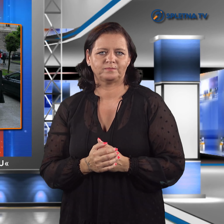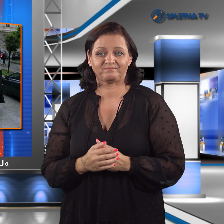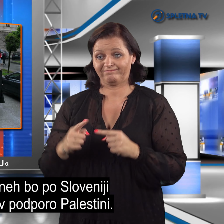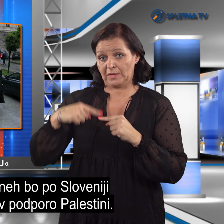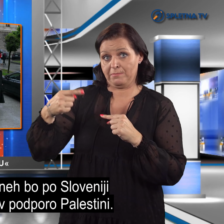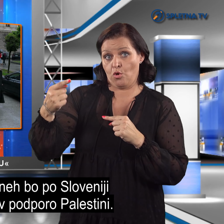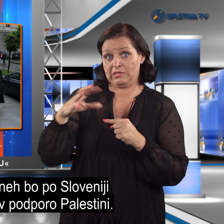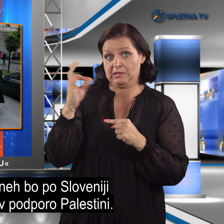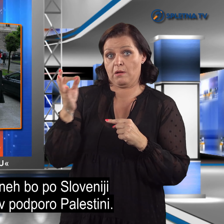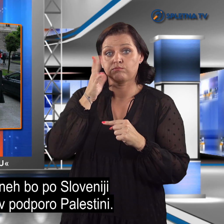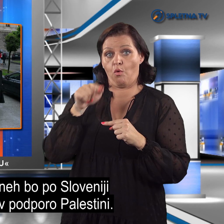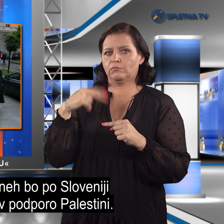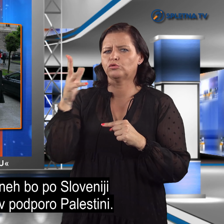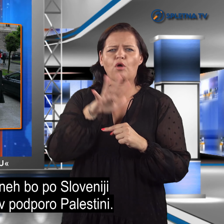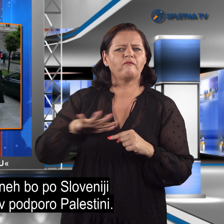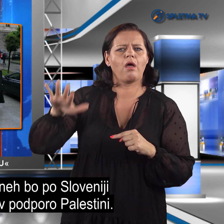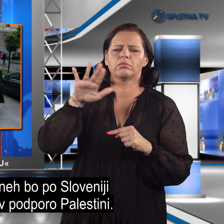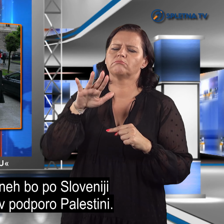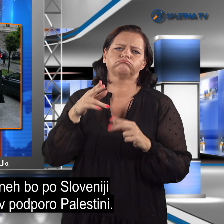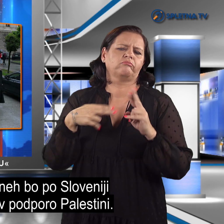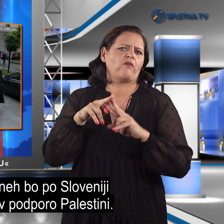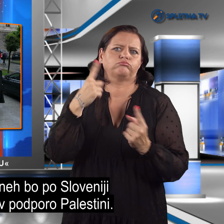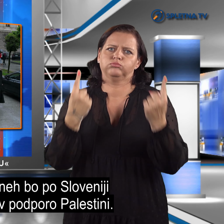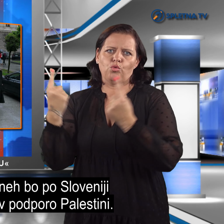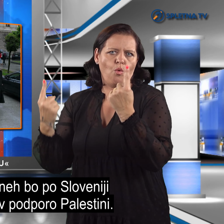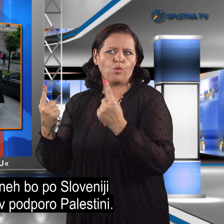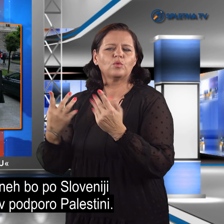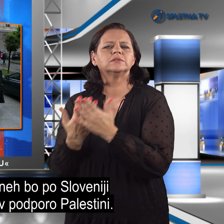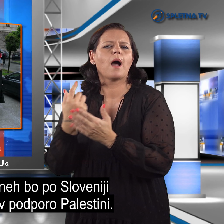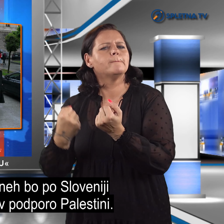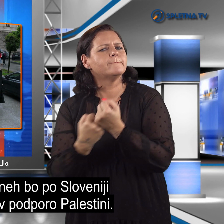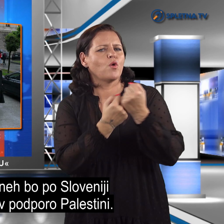V prihodnjih dneh bo po Sloveniji več dogodkov podporo Palestini.